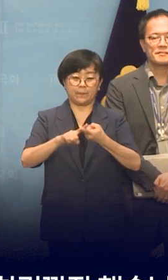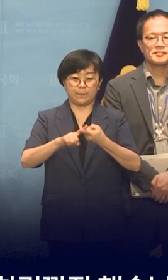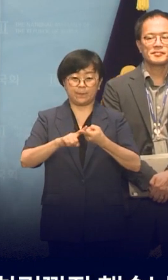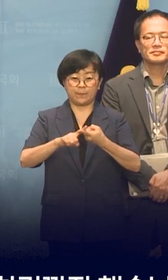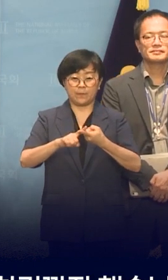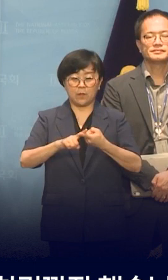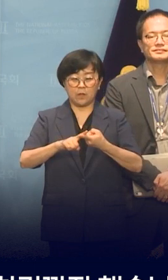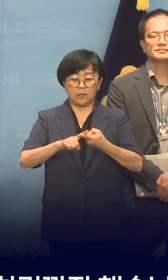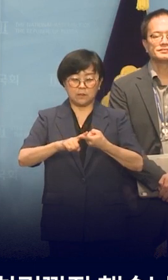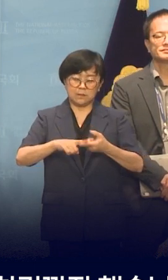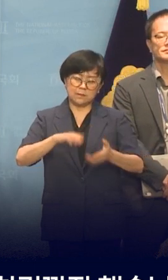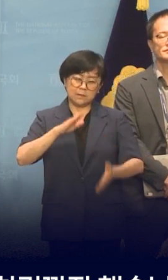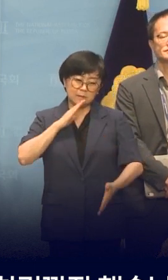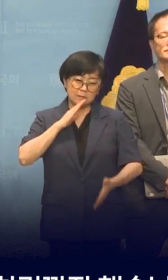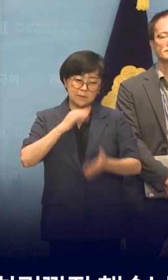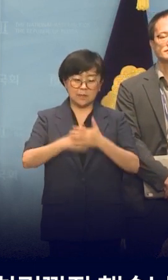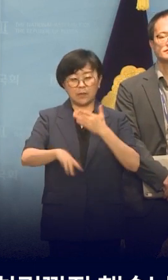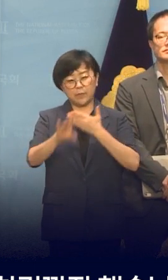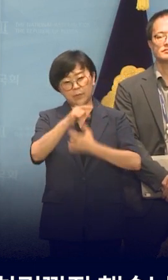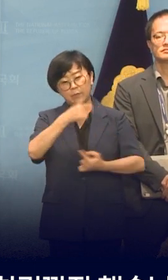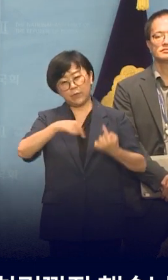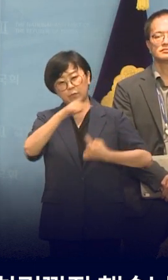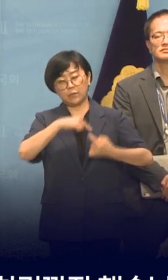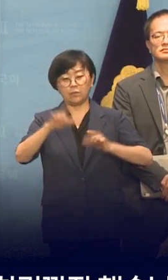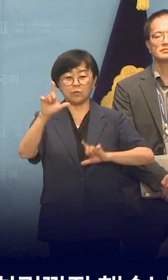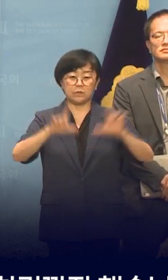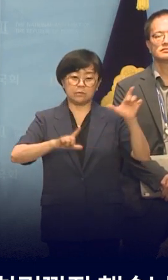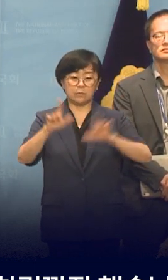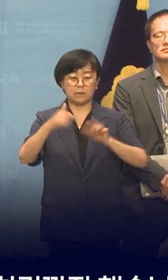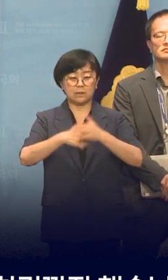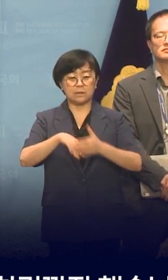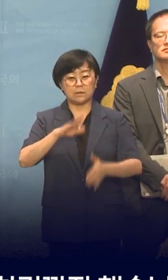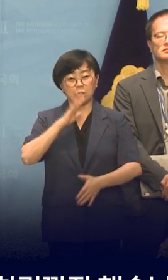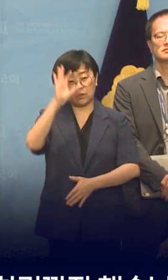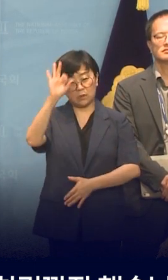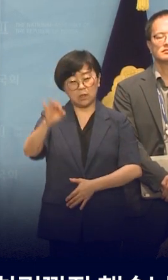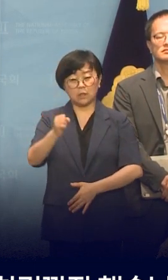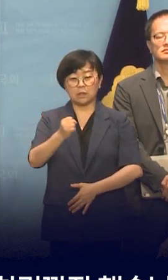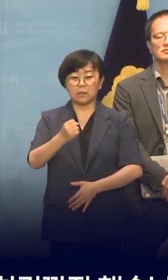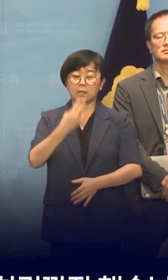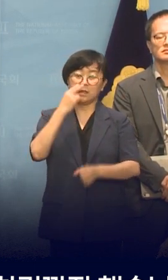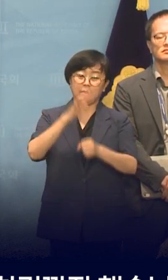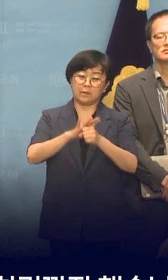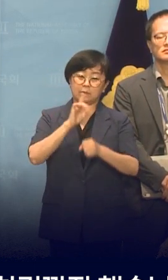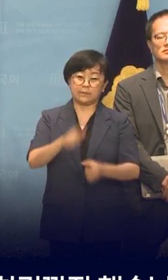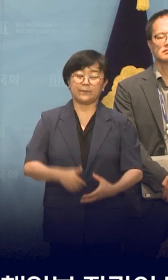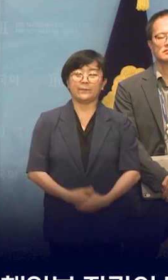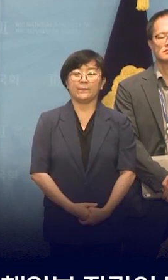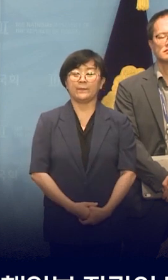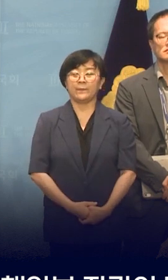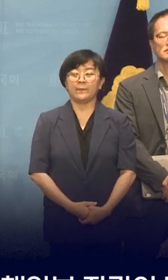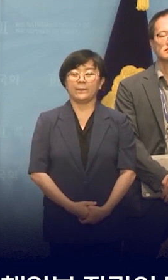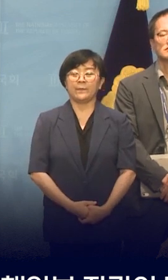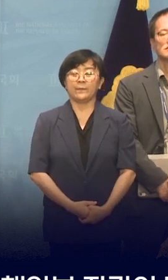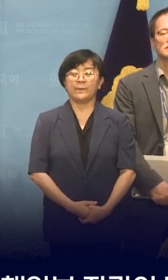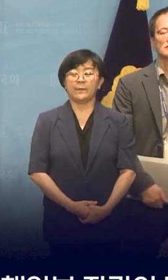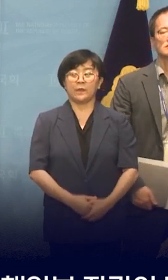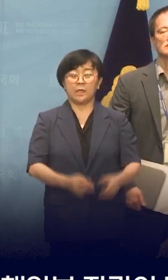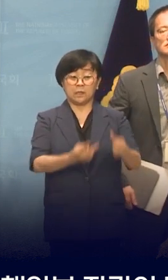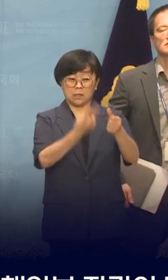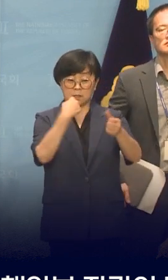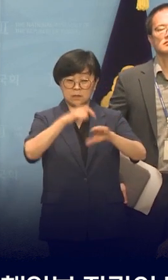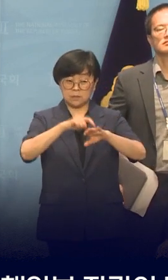위해 온갖 무책임한 변명을 하는 모습이 딱하기까지 했습니다 현재